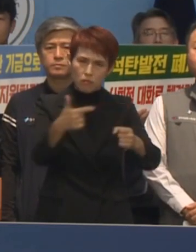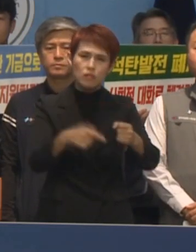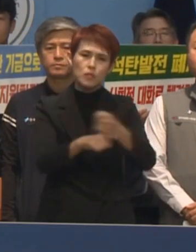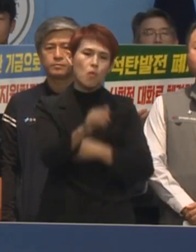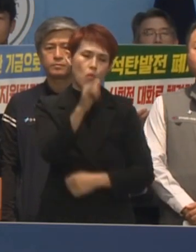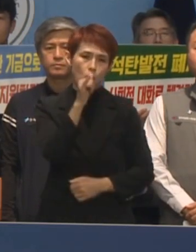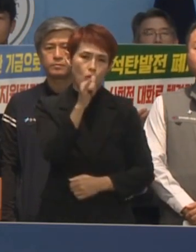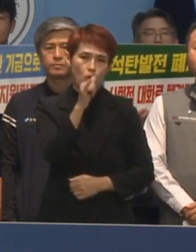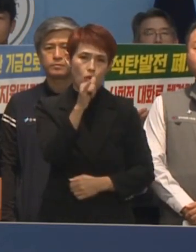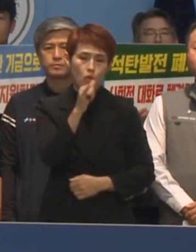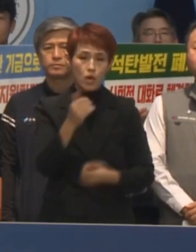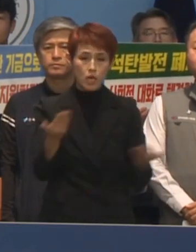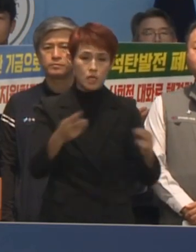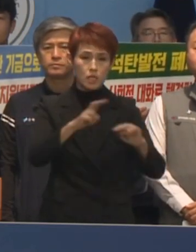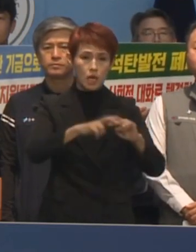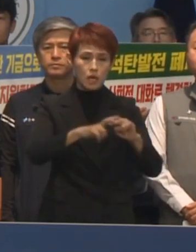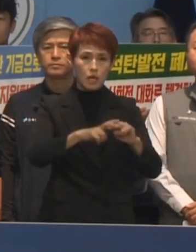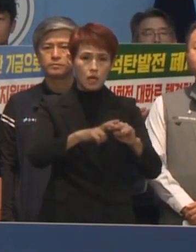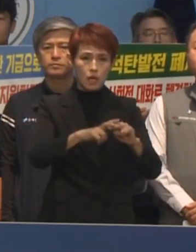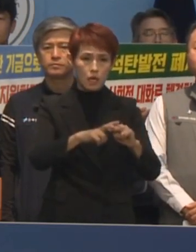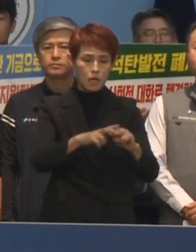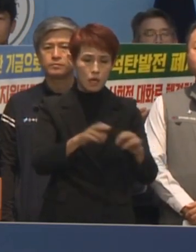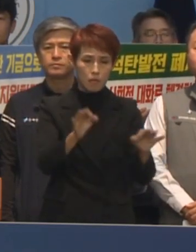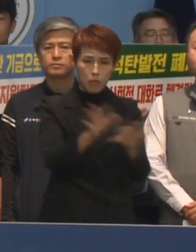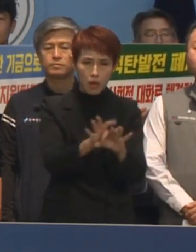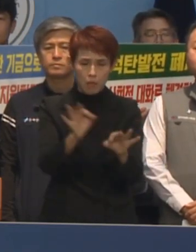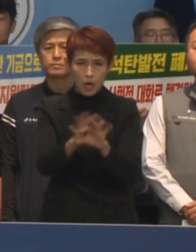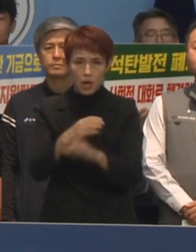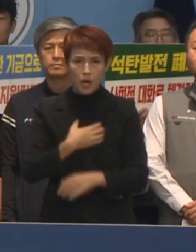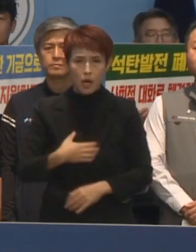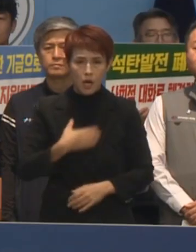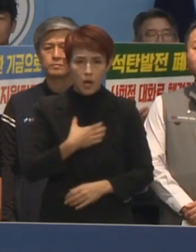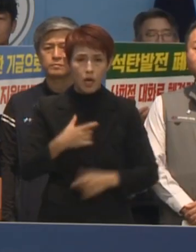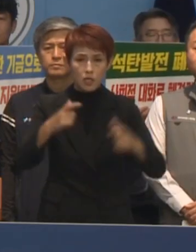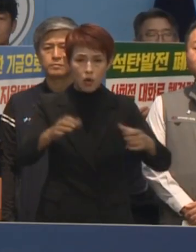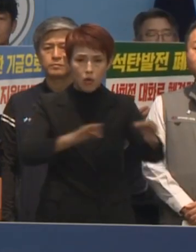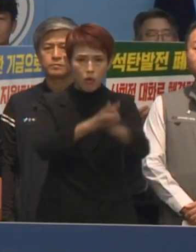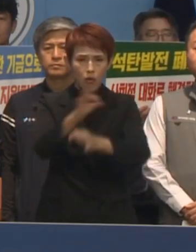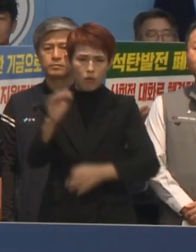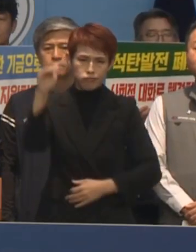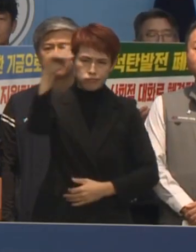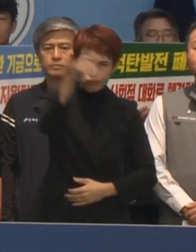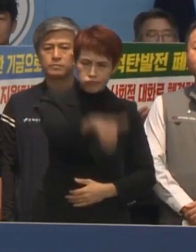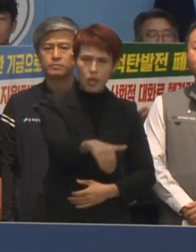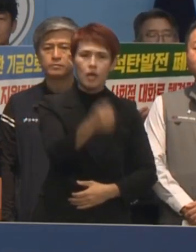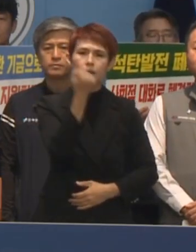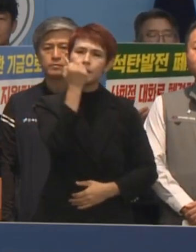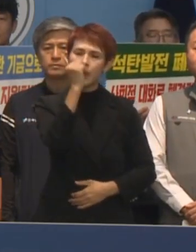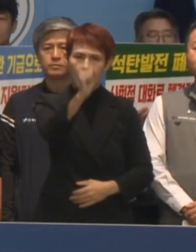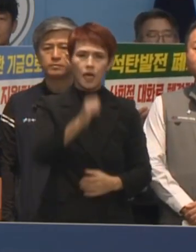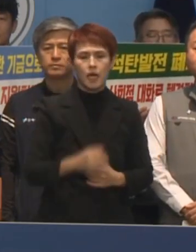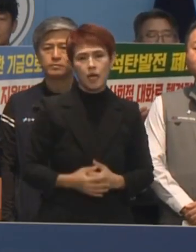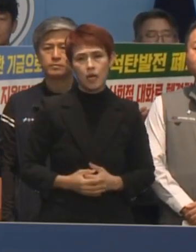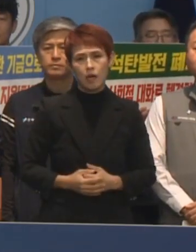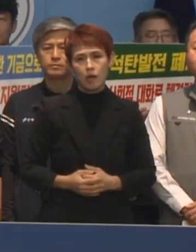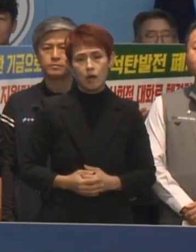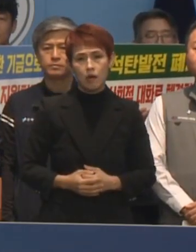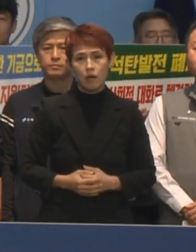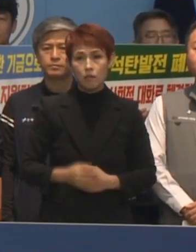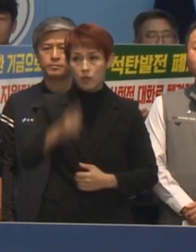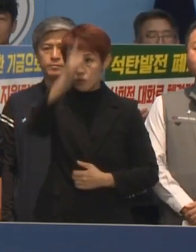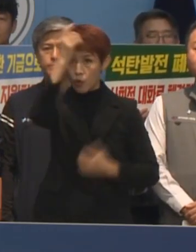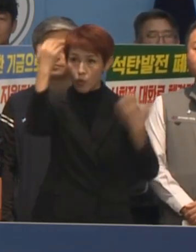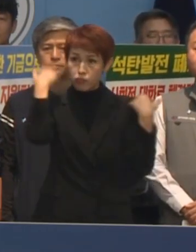대규모 일자리 상실과 이에 따른 지역 경제의 위축은 불을 보듯 뻔합니다. 그런데도